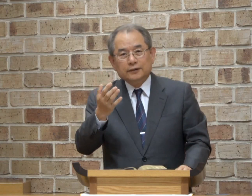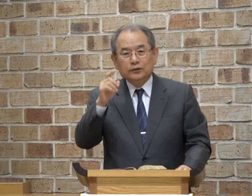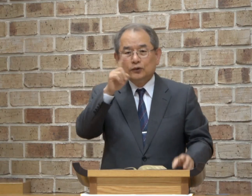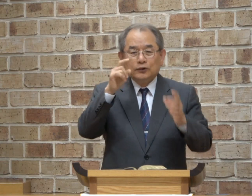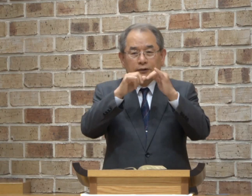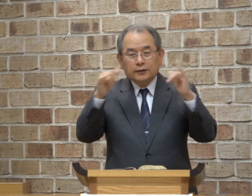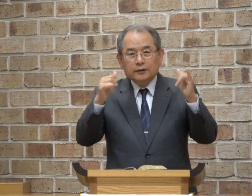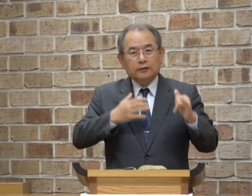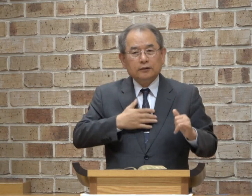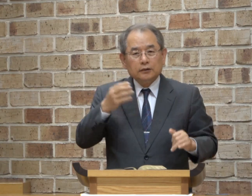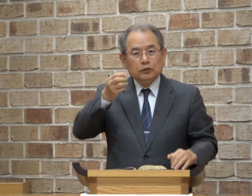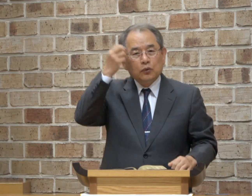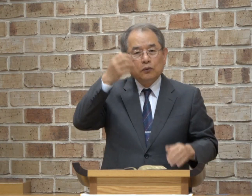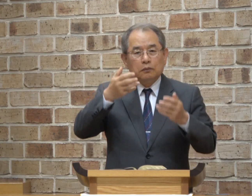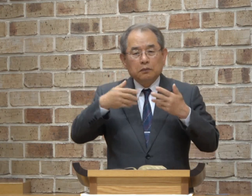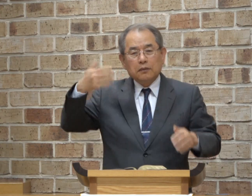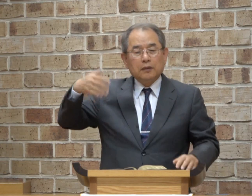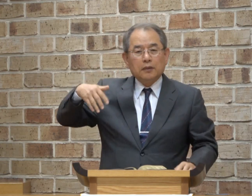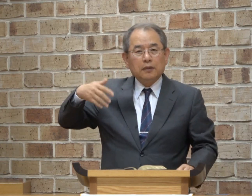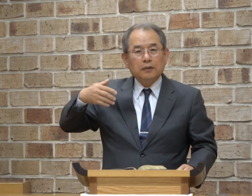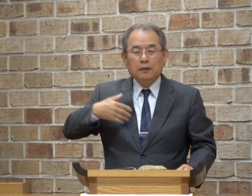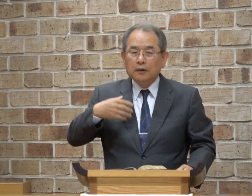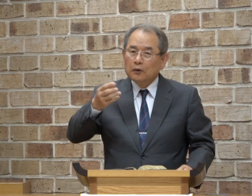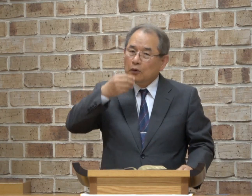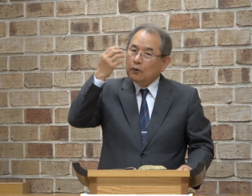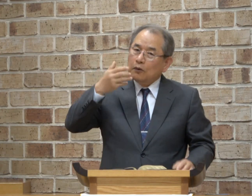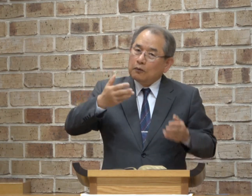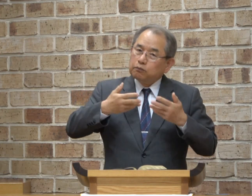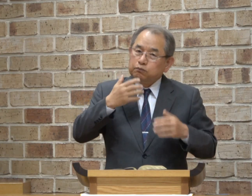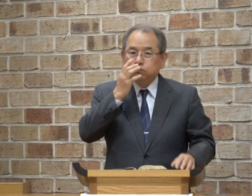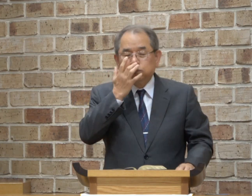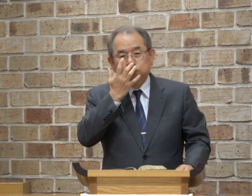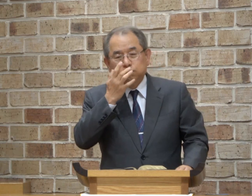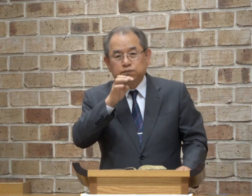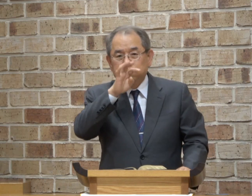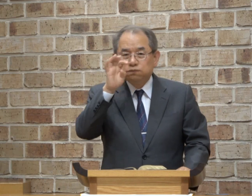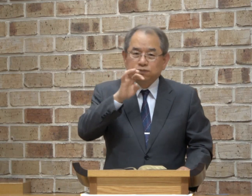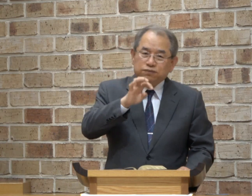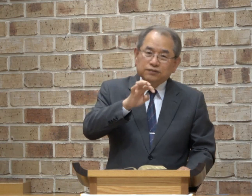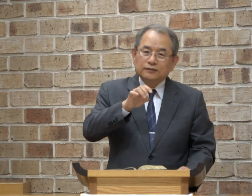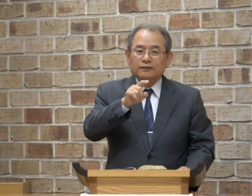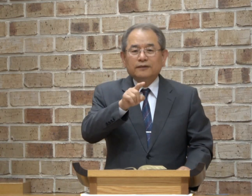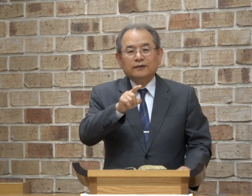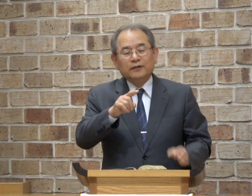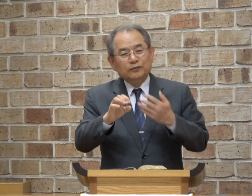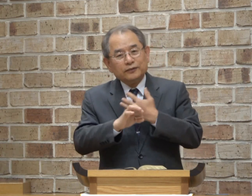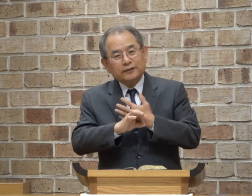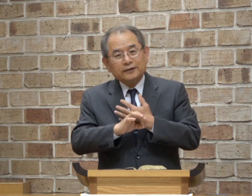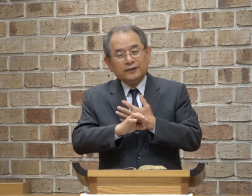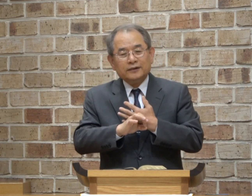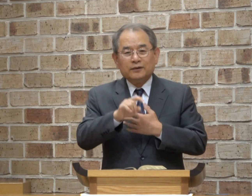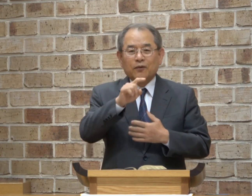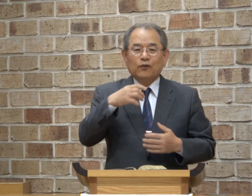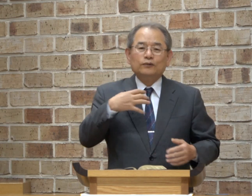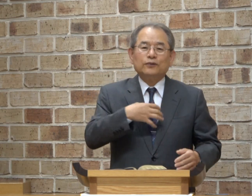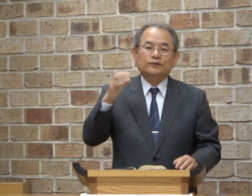합니다. 어떤 사람은 나는 아직 성령을 받지 않았습니다. 성령 받는 것이 무엇일까요?